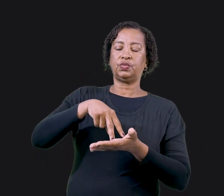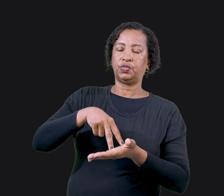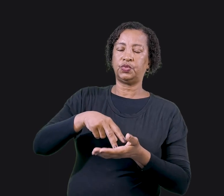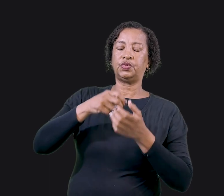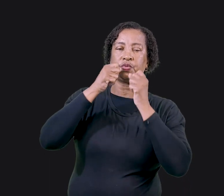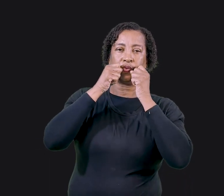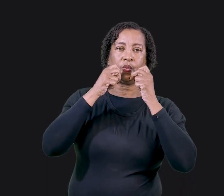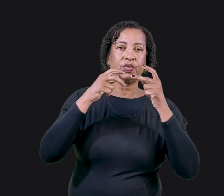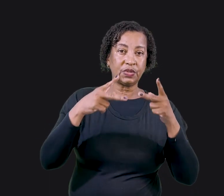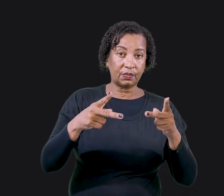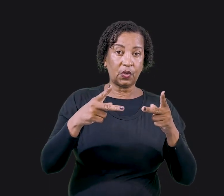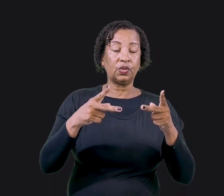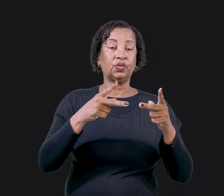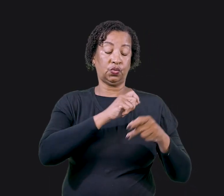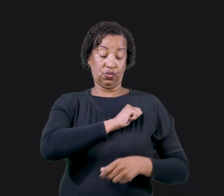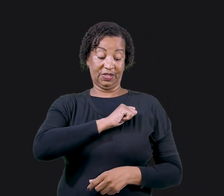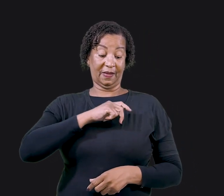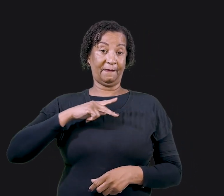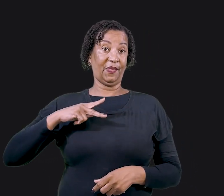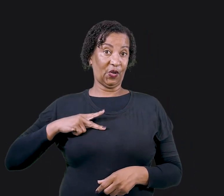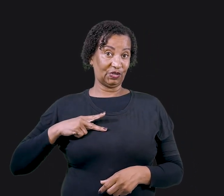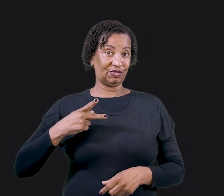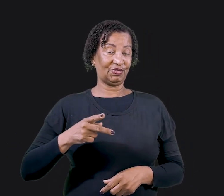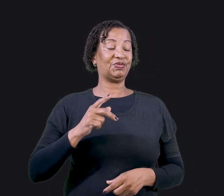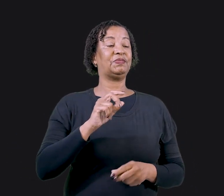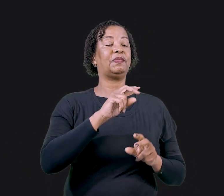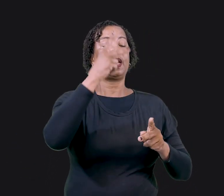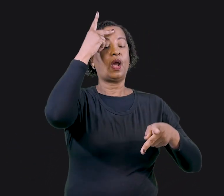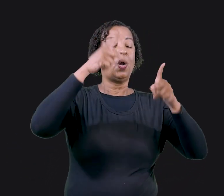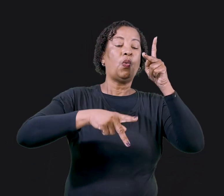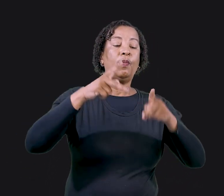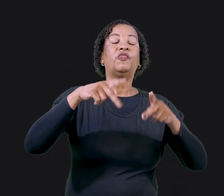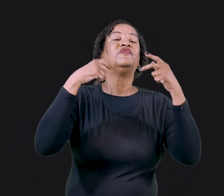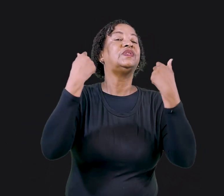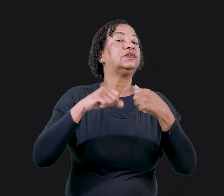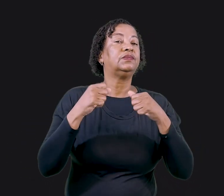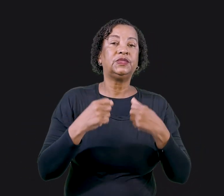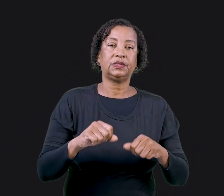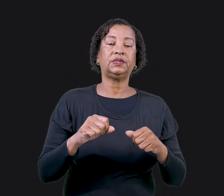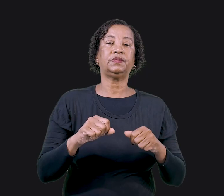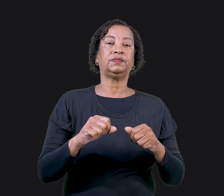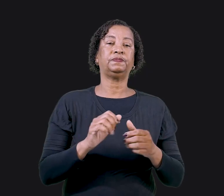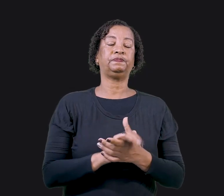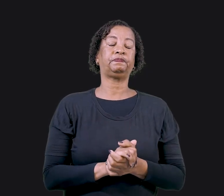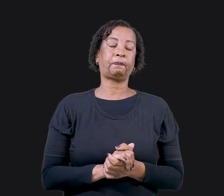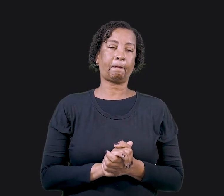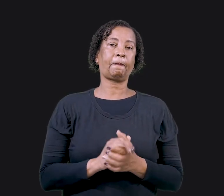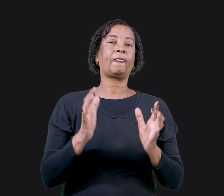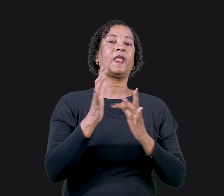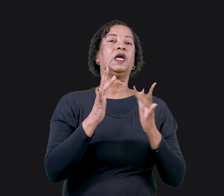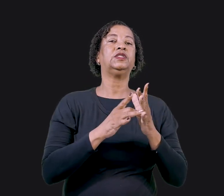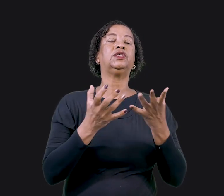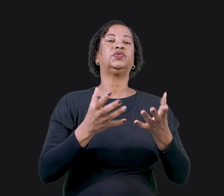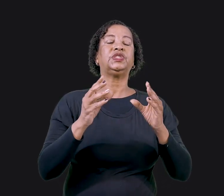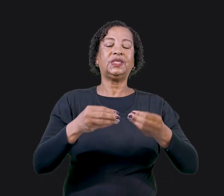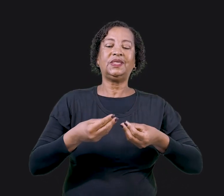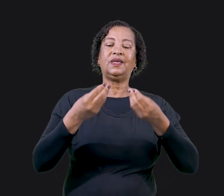seus apóstolos entre sua provisão para as necessidades daquela multidão e a própria multidão. Jesus queria entregar toda